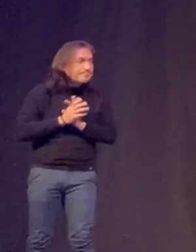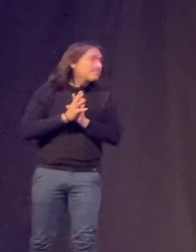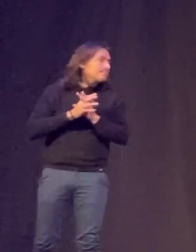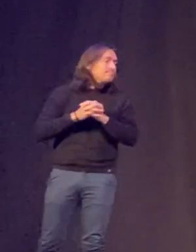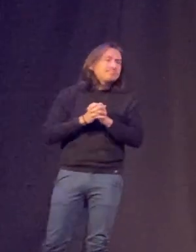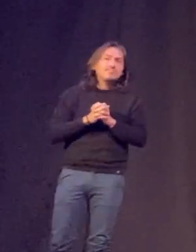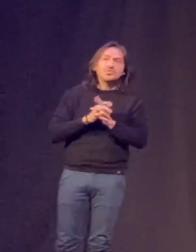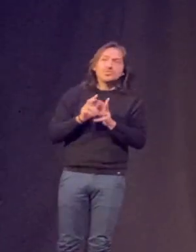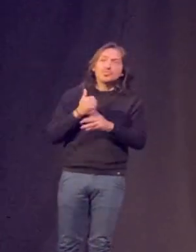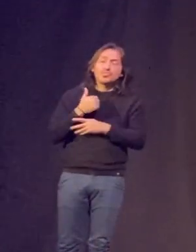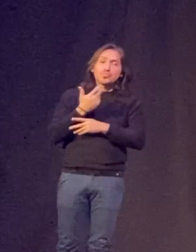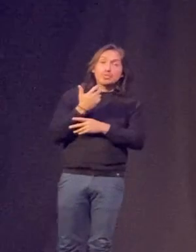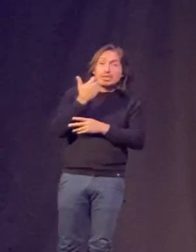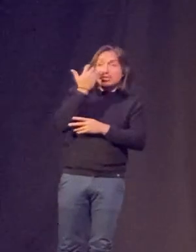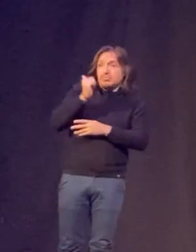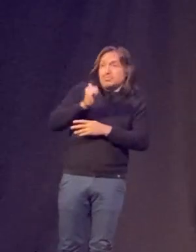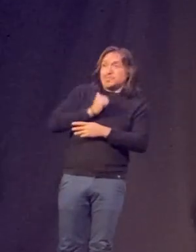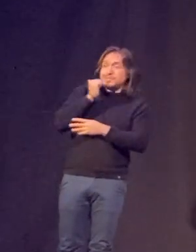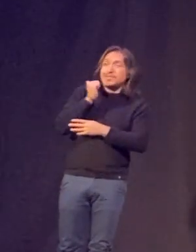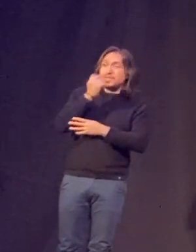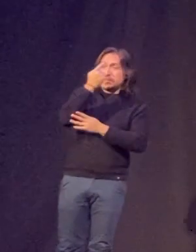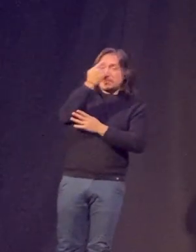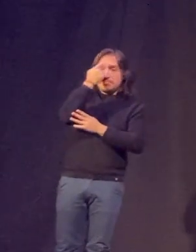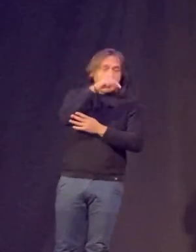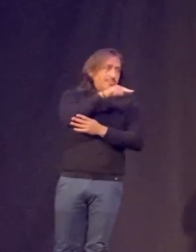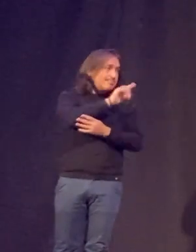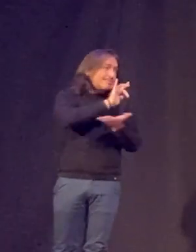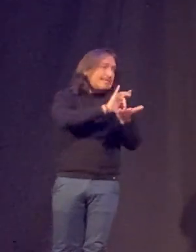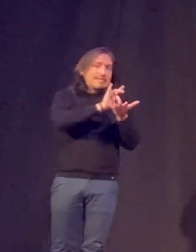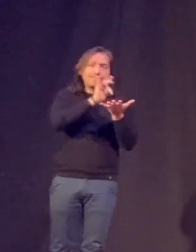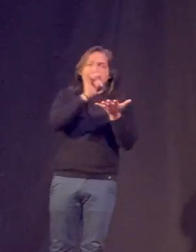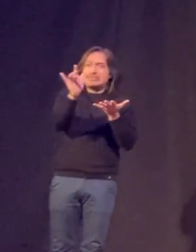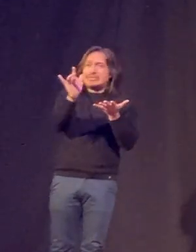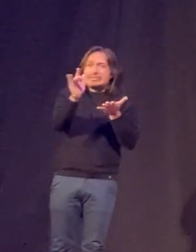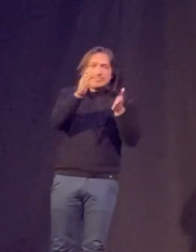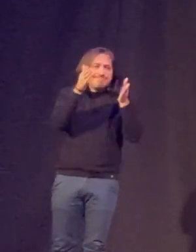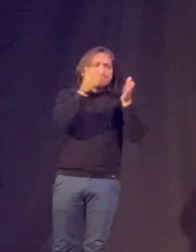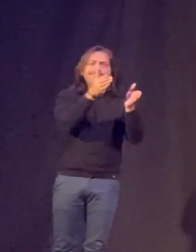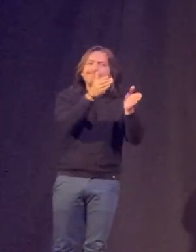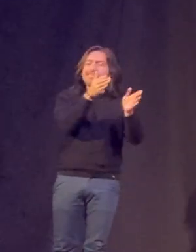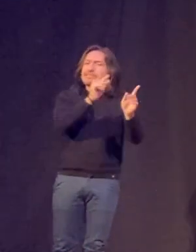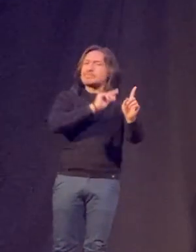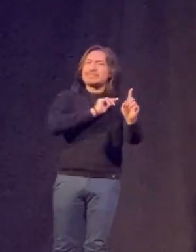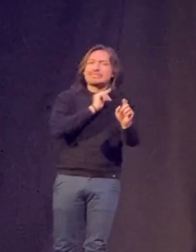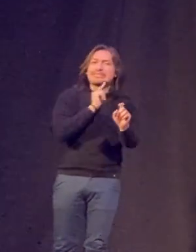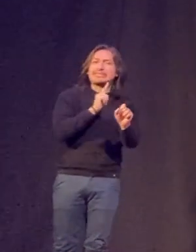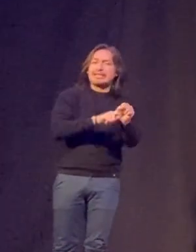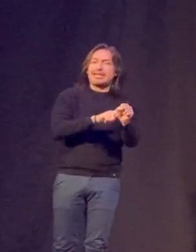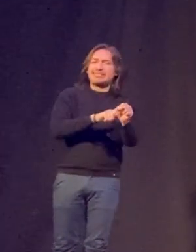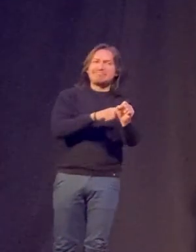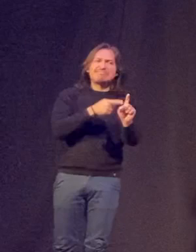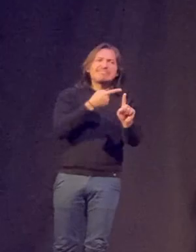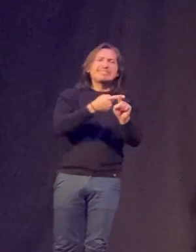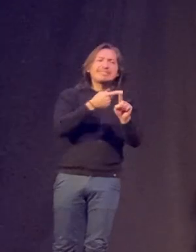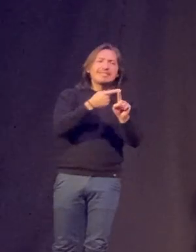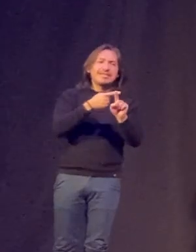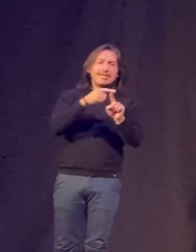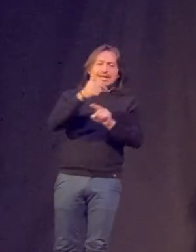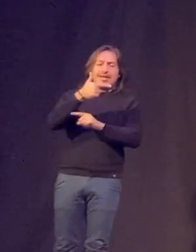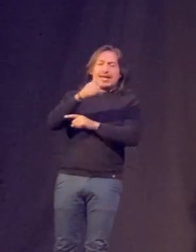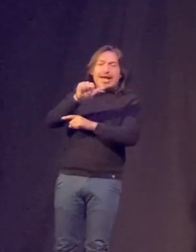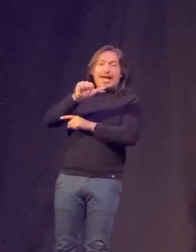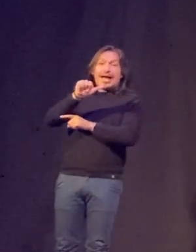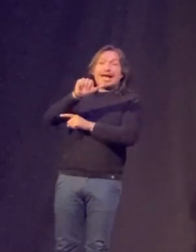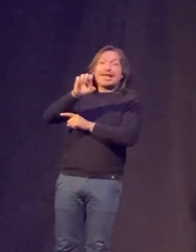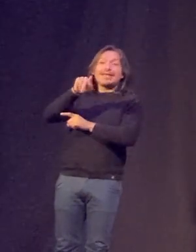No quiero dejar pasar esta oportunidad para agradecerle de manera muy personal y muy profunda a nuestro equipo, a Gente 33,